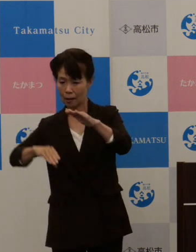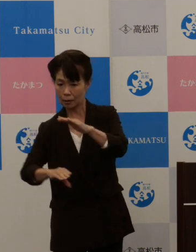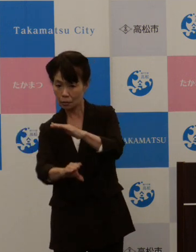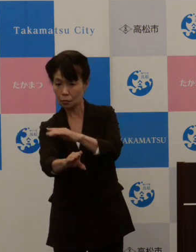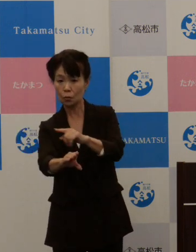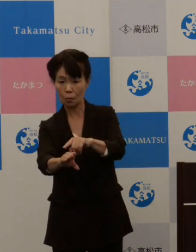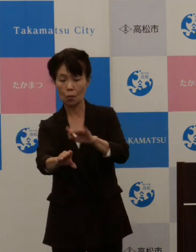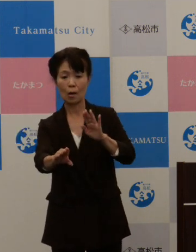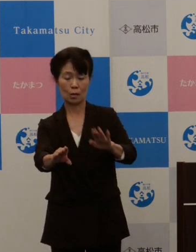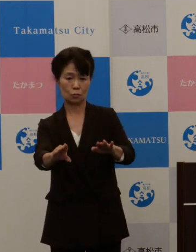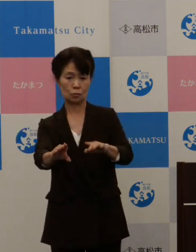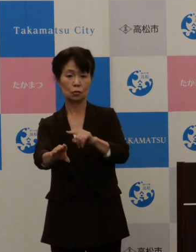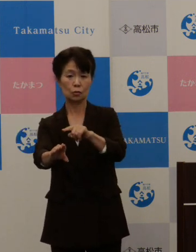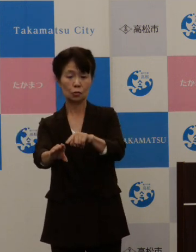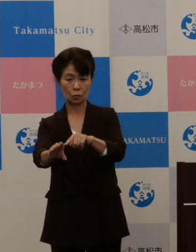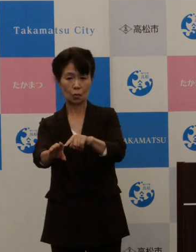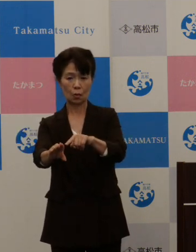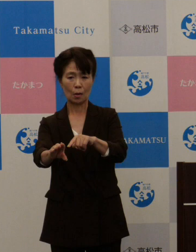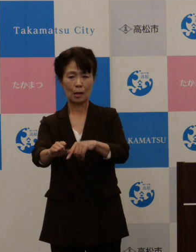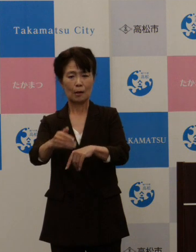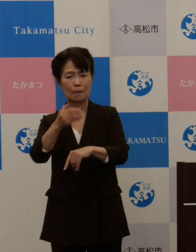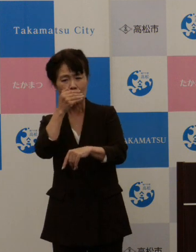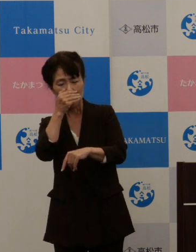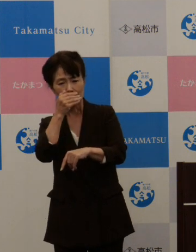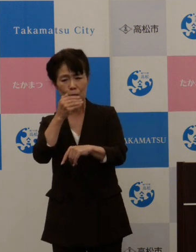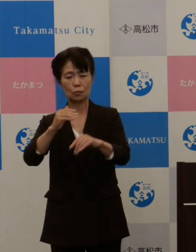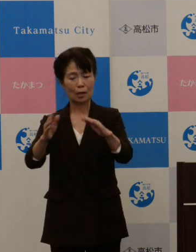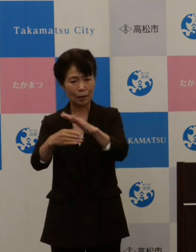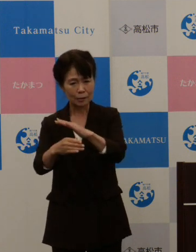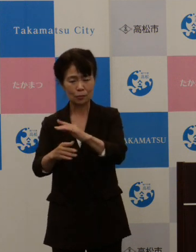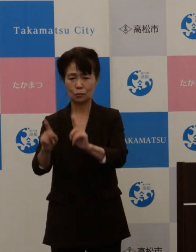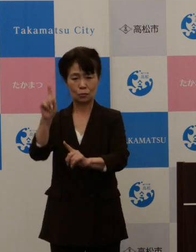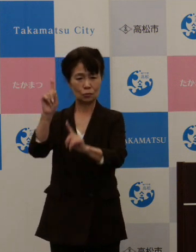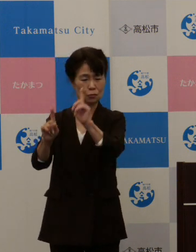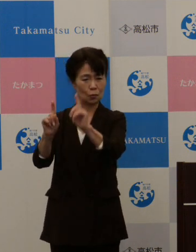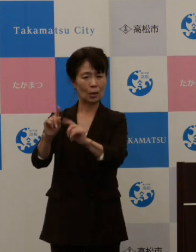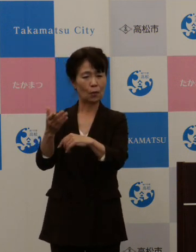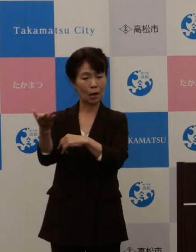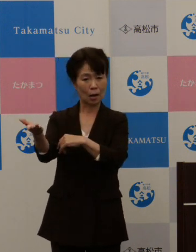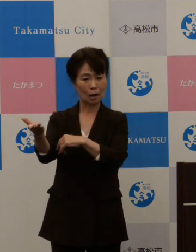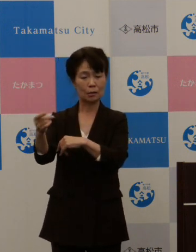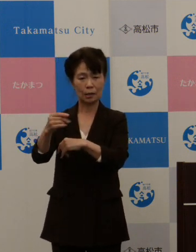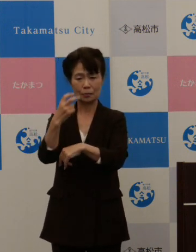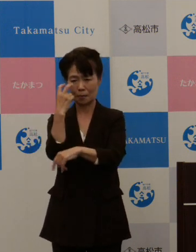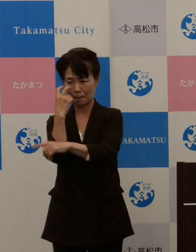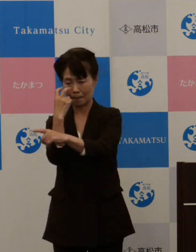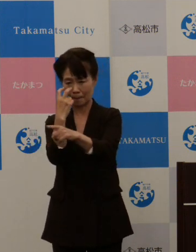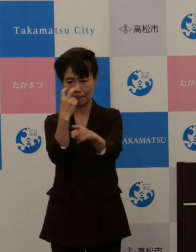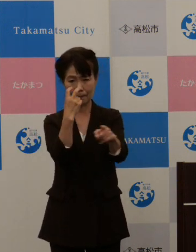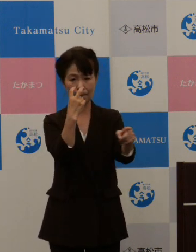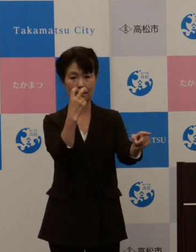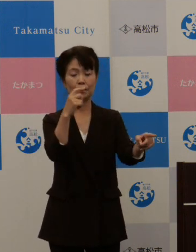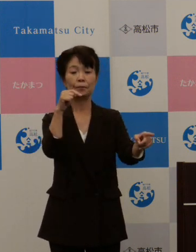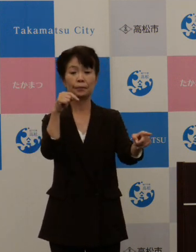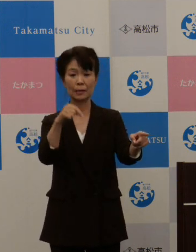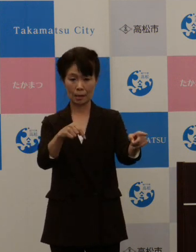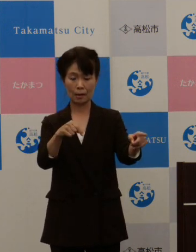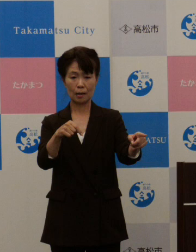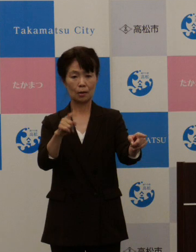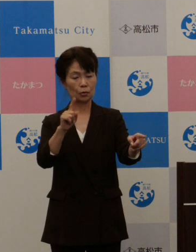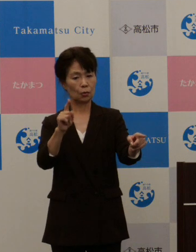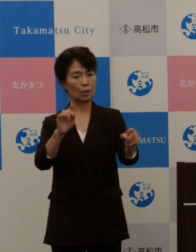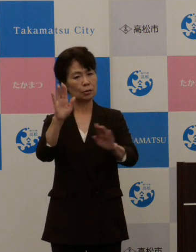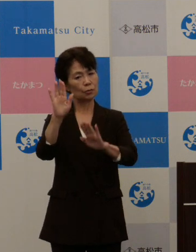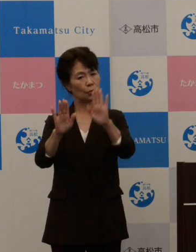こしかございませんが、まあ、それの満空状況混雑状況ですねというのも見極めながら、どのような